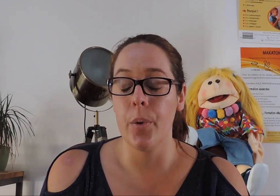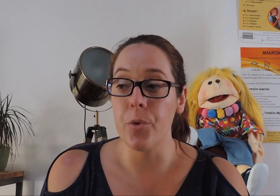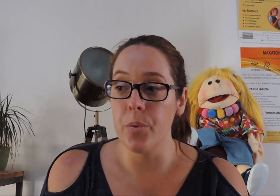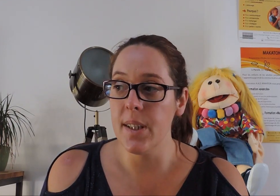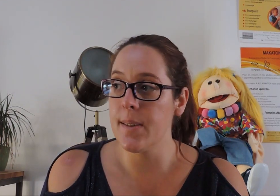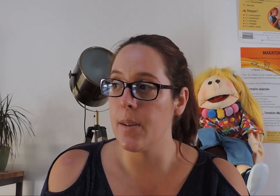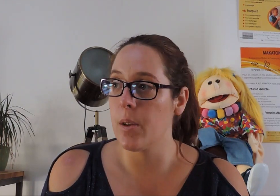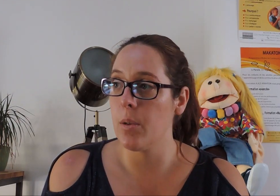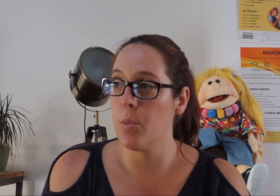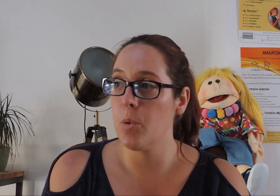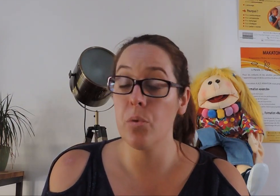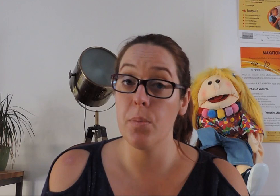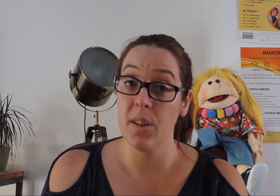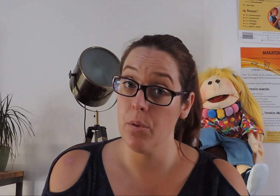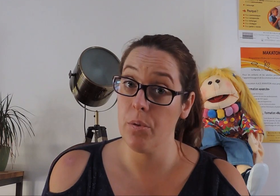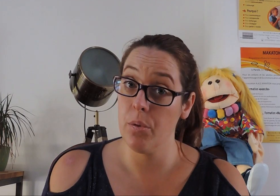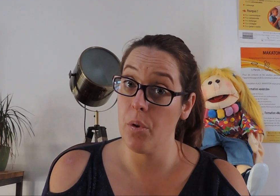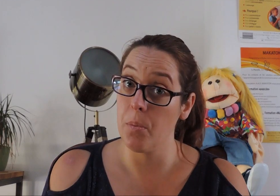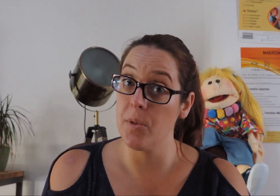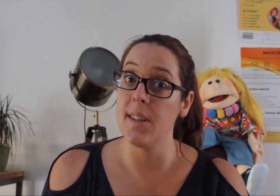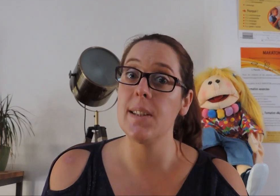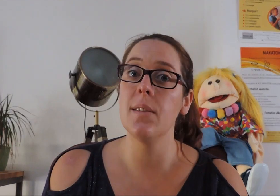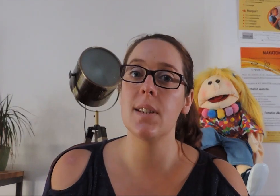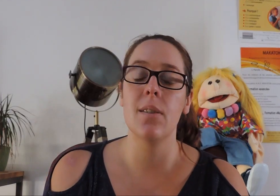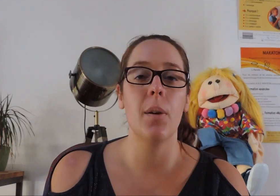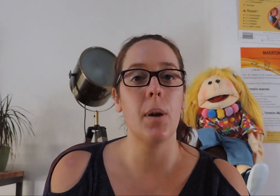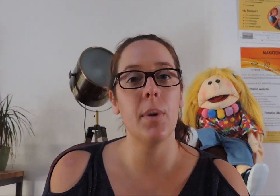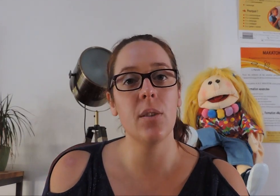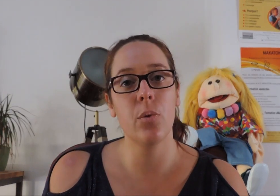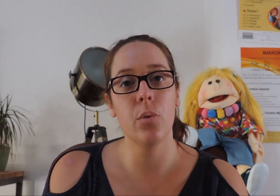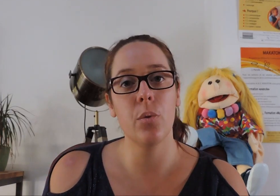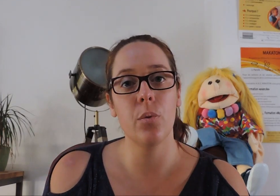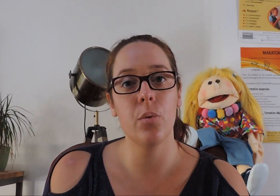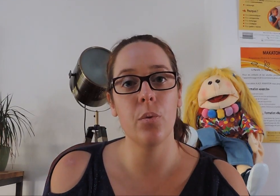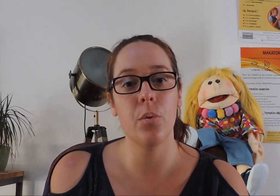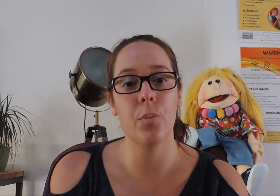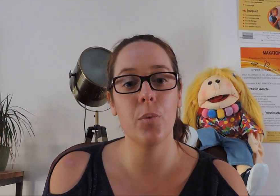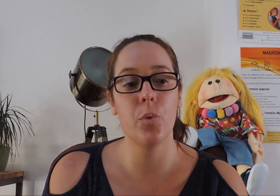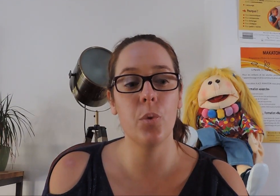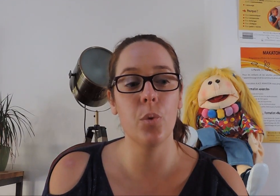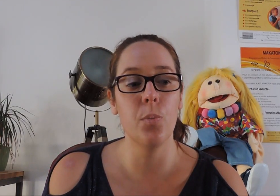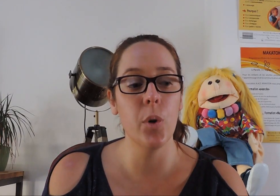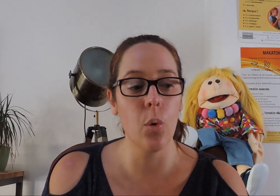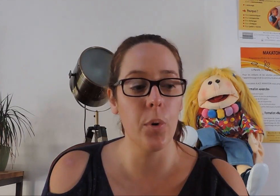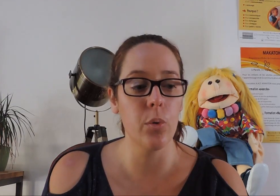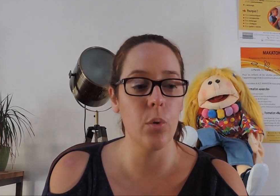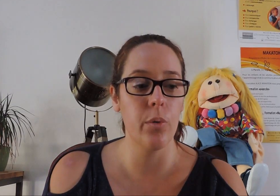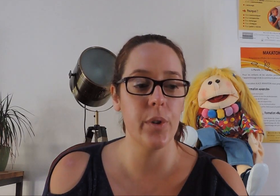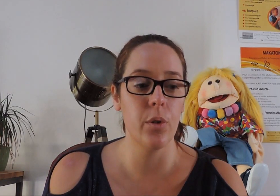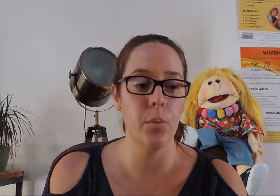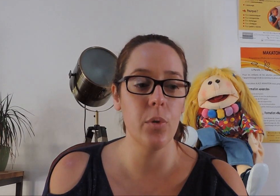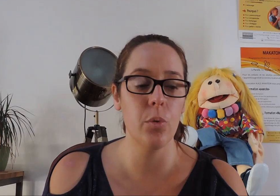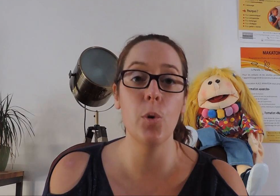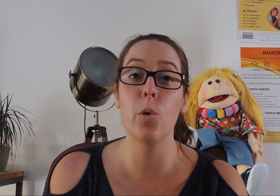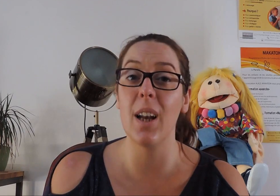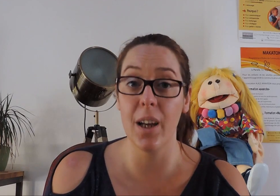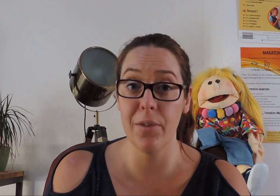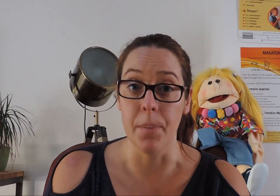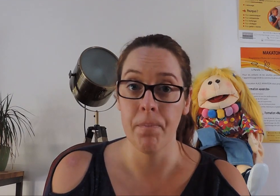ensuite comme toute méthode augmentative ça va permettre de de mieux comprendre l'environnement de mieux le clarifier